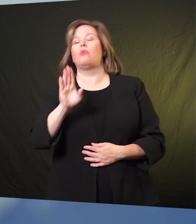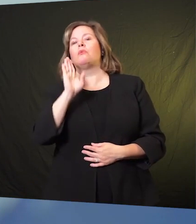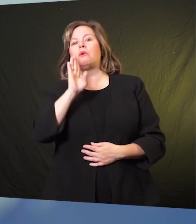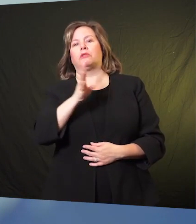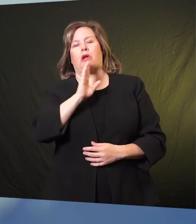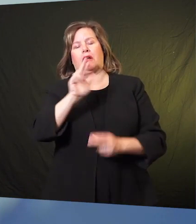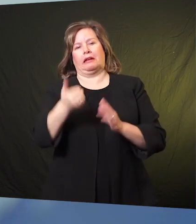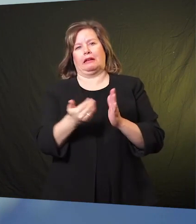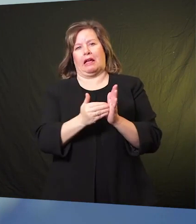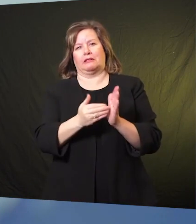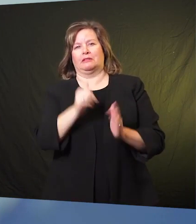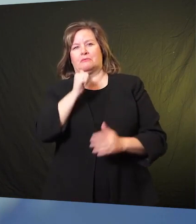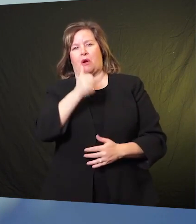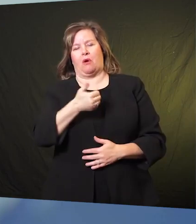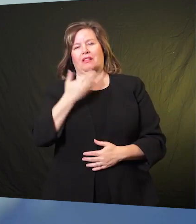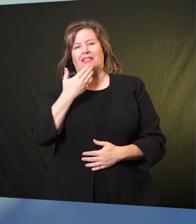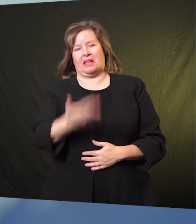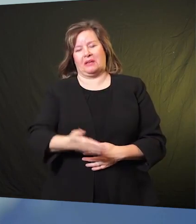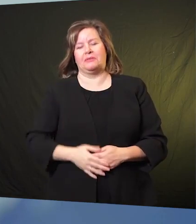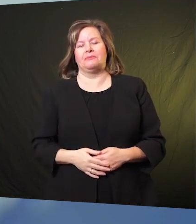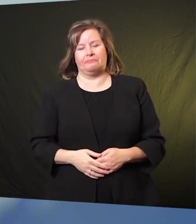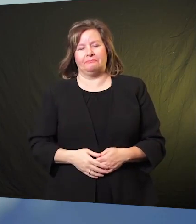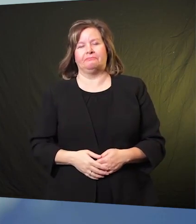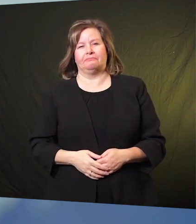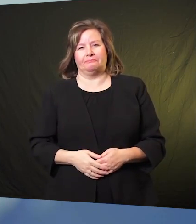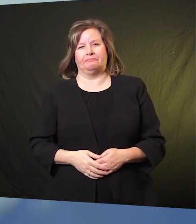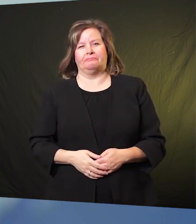kent y hablaré con ustedes mañana gracias